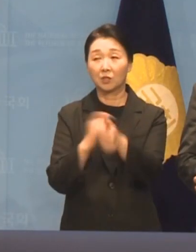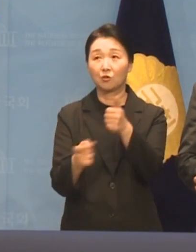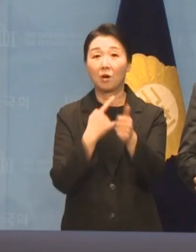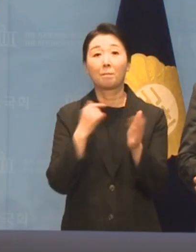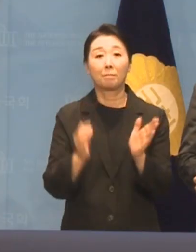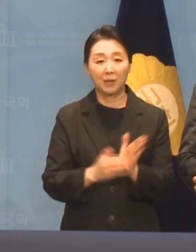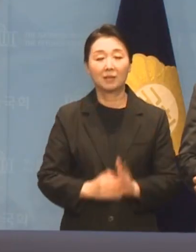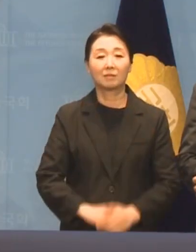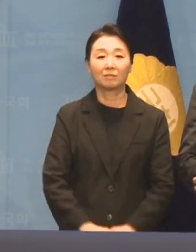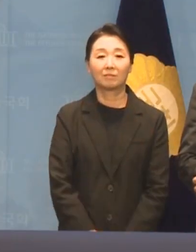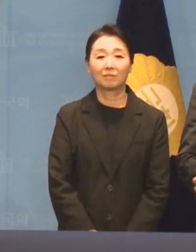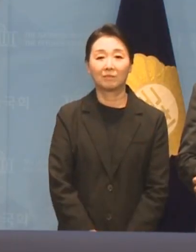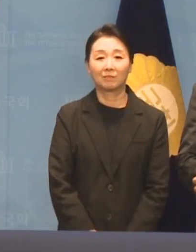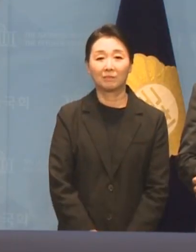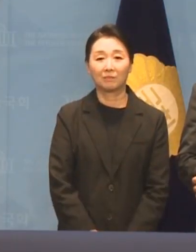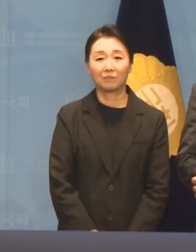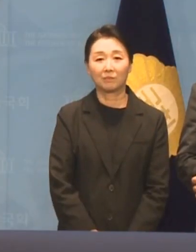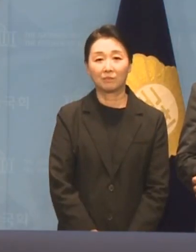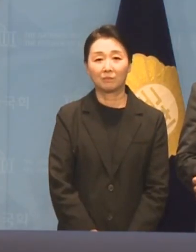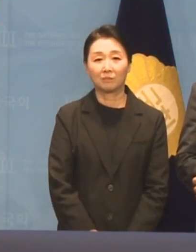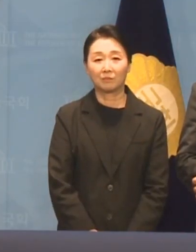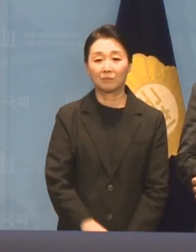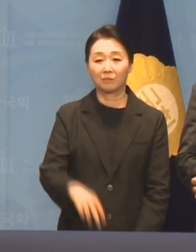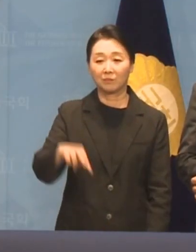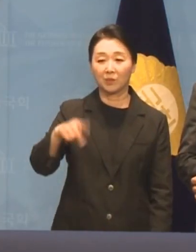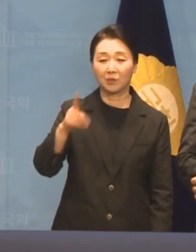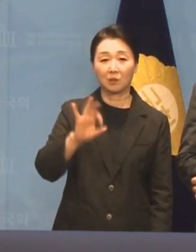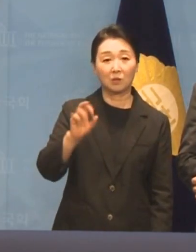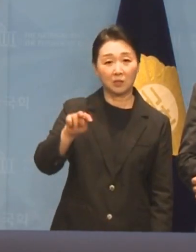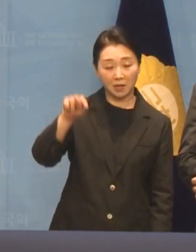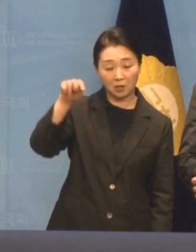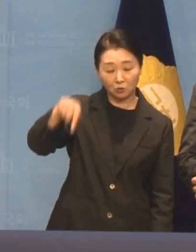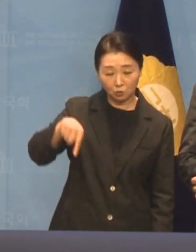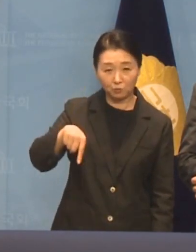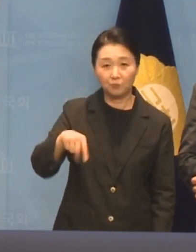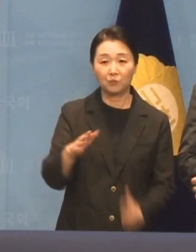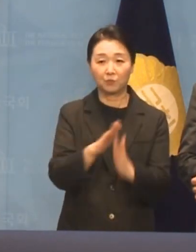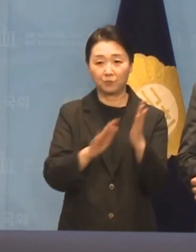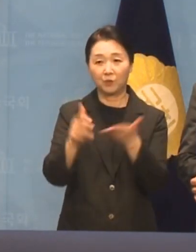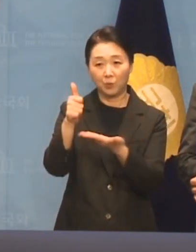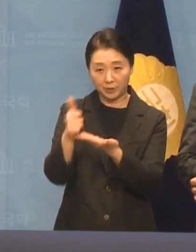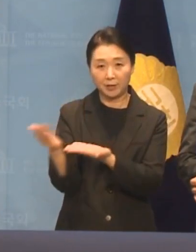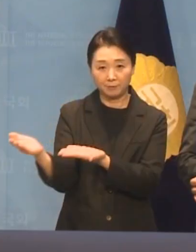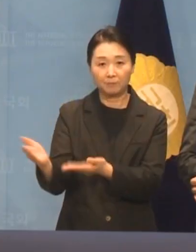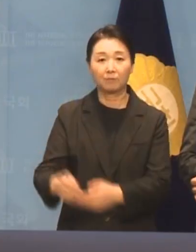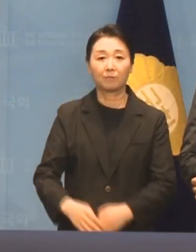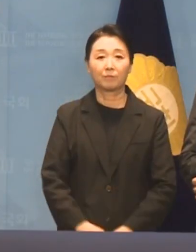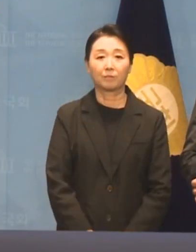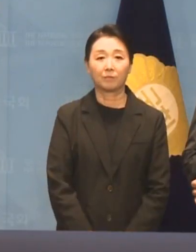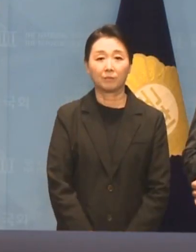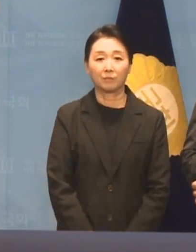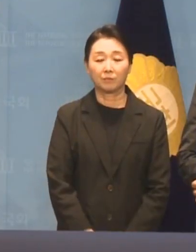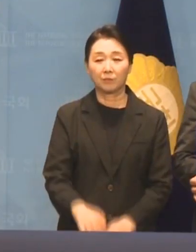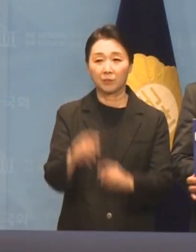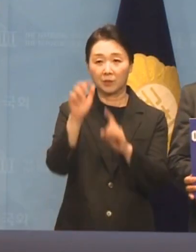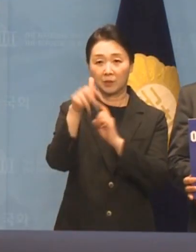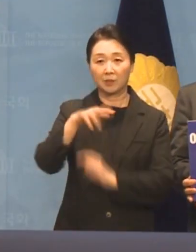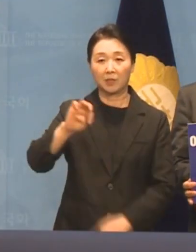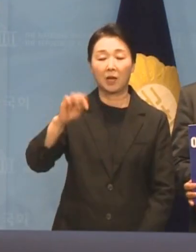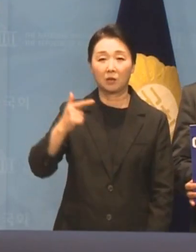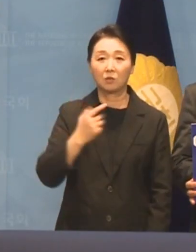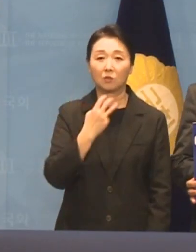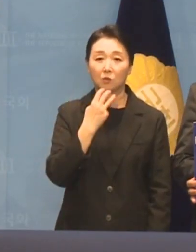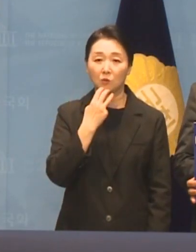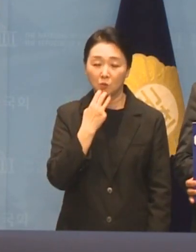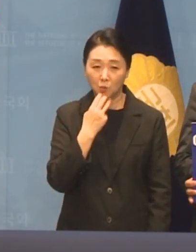특위위원이었습니다. 그리고 서장수 여수유족회 회장님이십니다. 그리고 이자훈